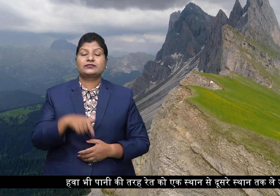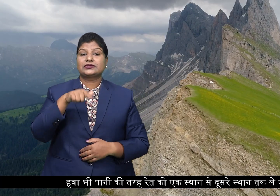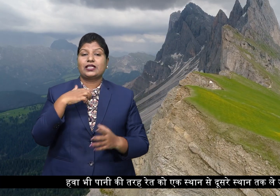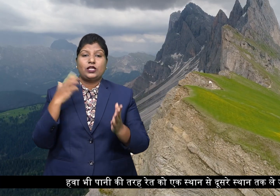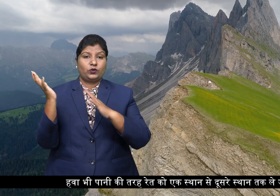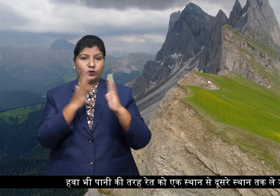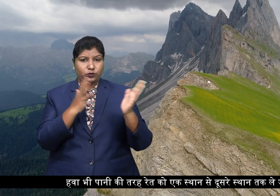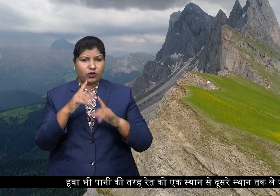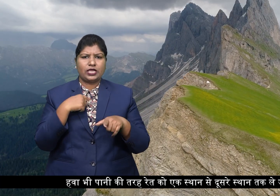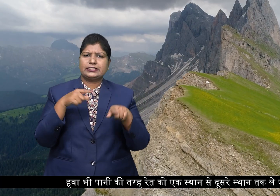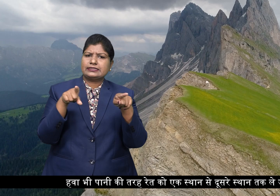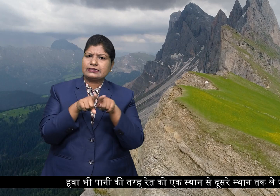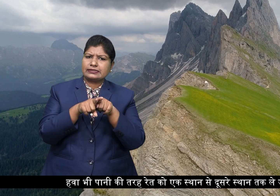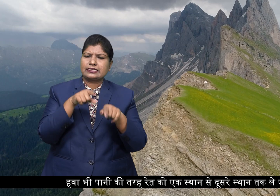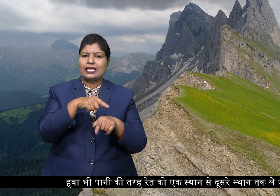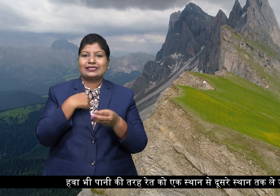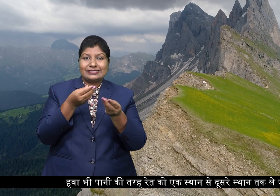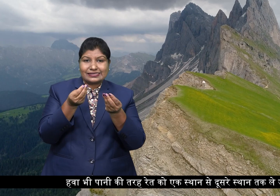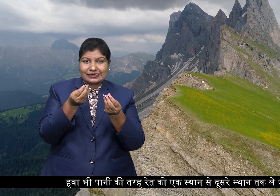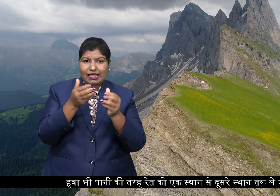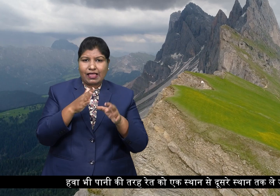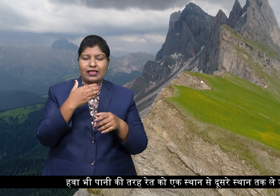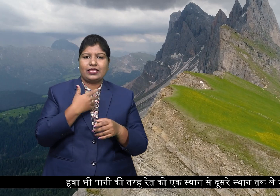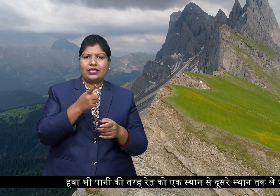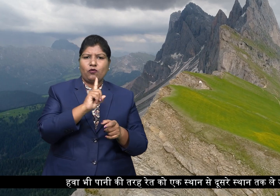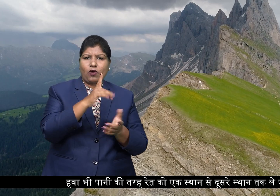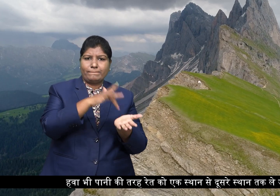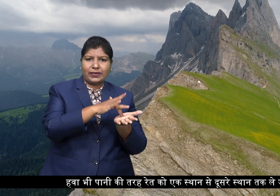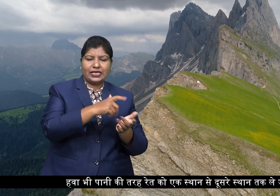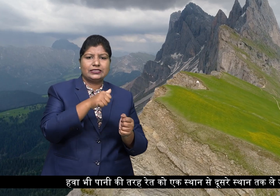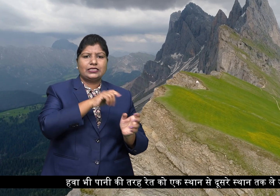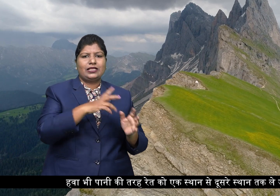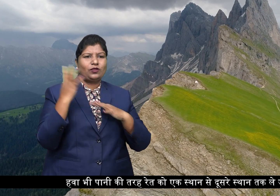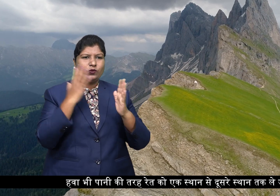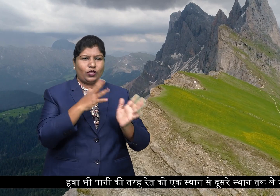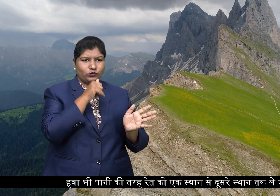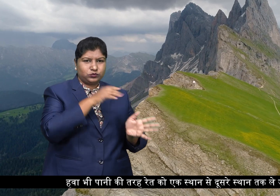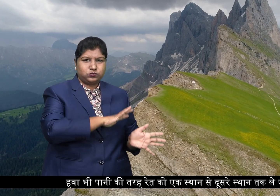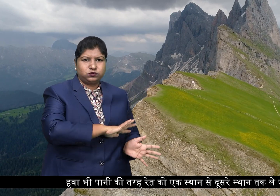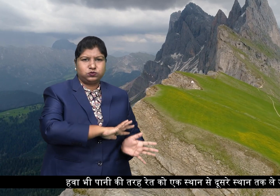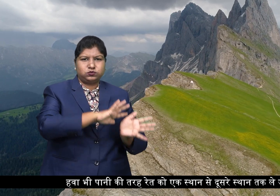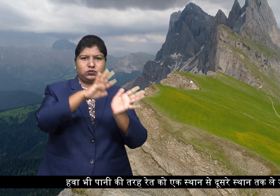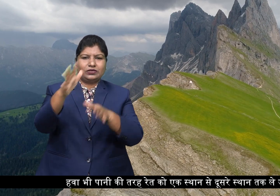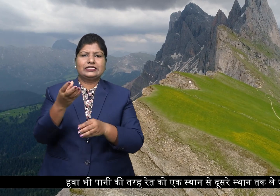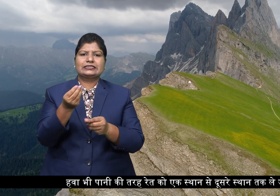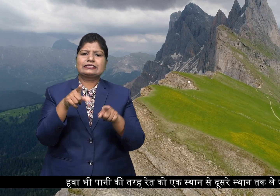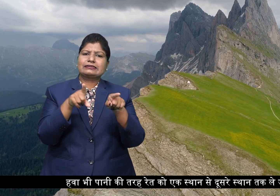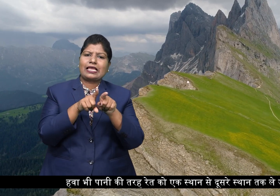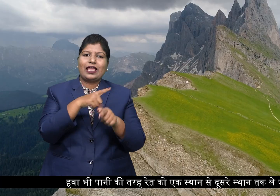हवा भी पानी की सतह रेत को एक स्थान से दूसरे स्थान ले जाती है।